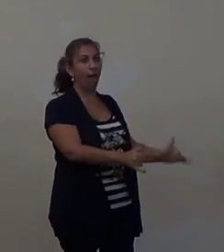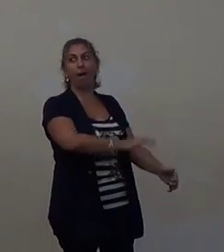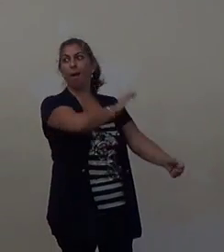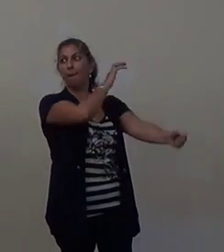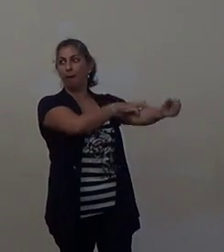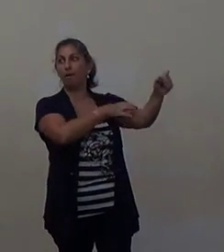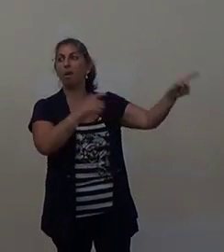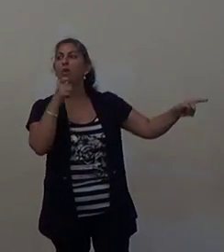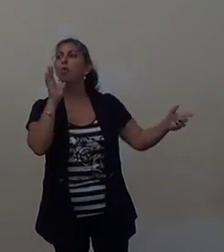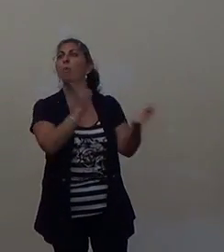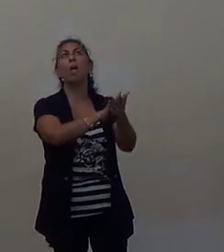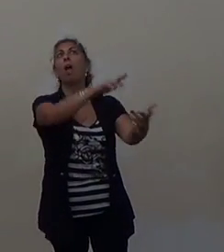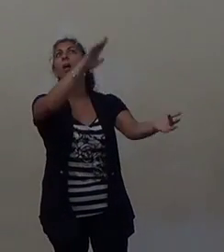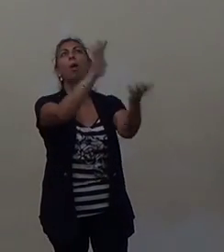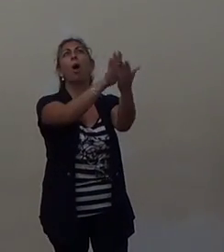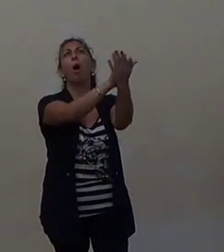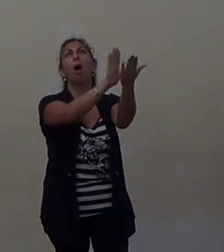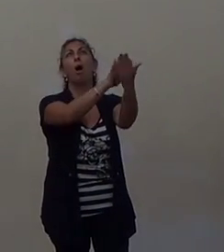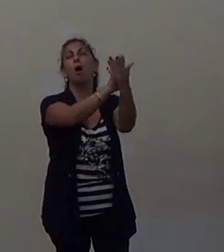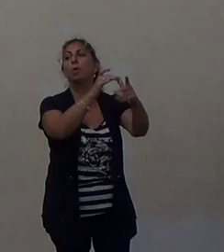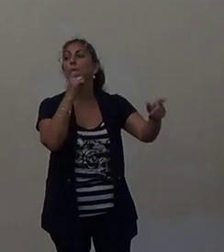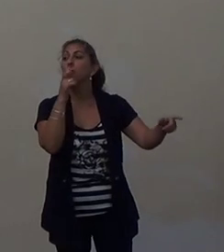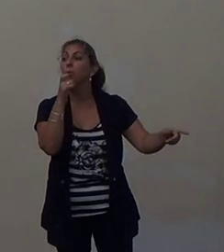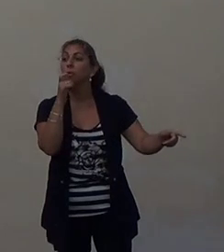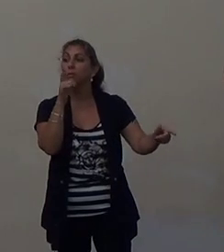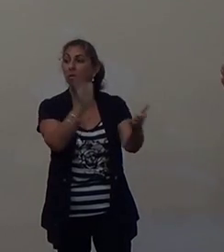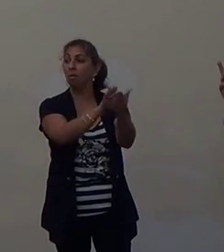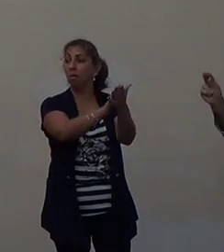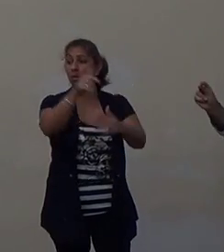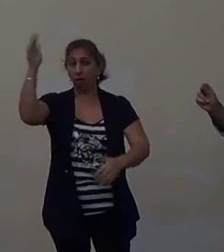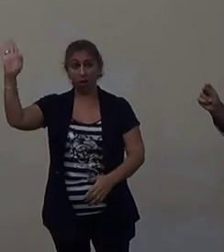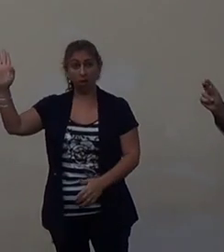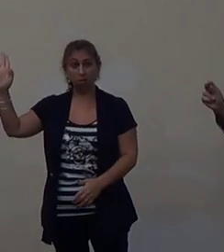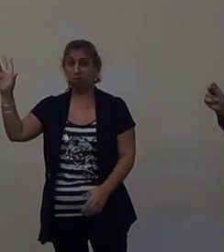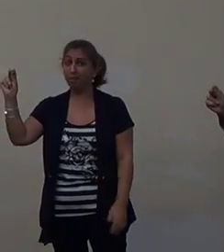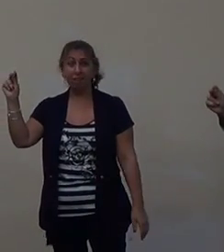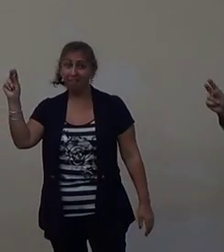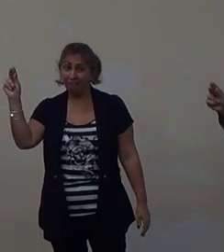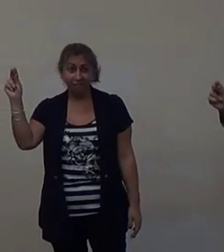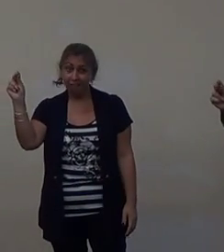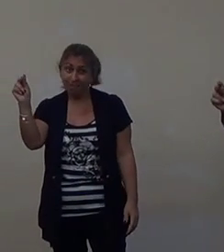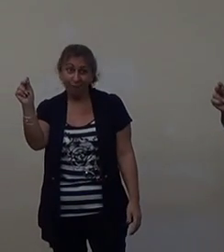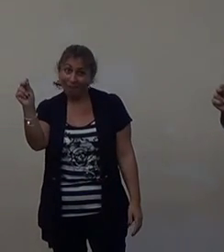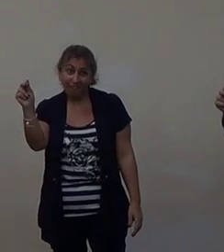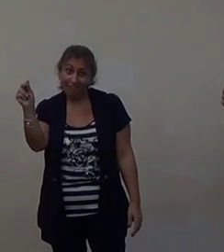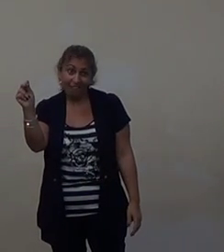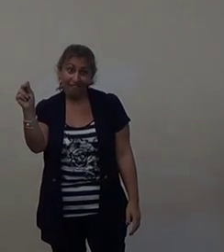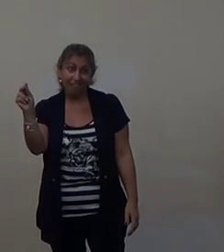¿Quién se iba a llevar la honra? ¿Quién? ¿Dios? ¡No! ¡No!